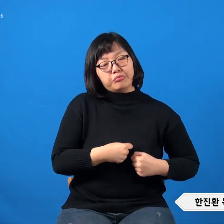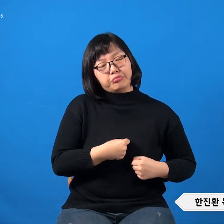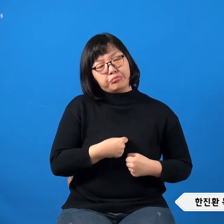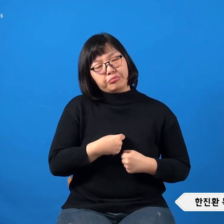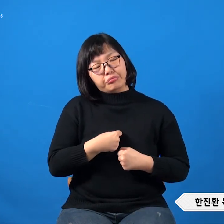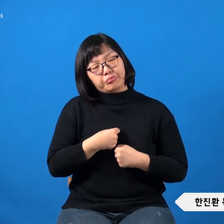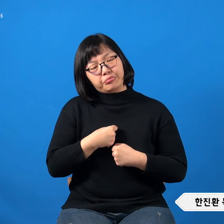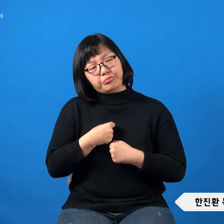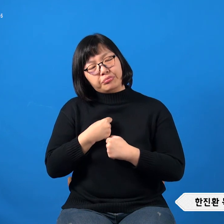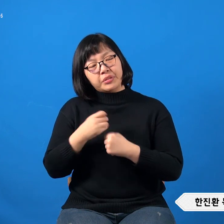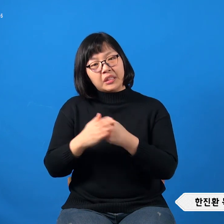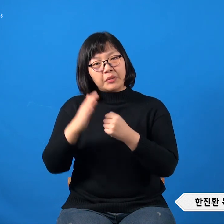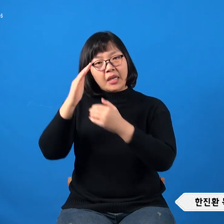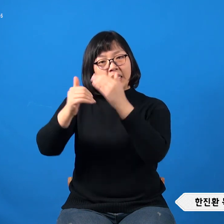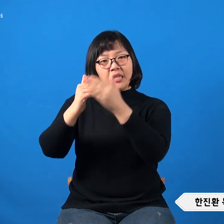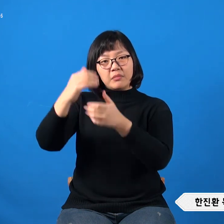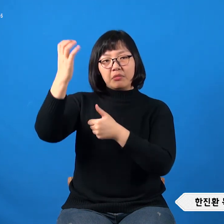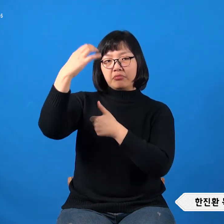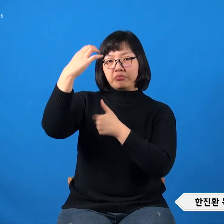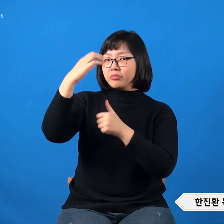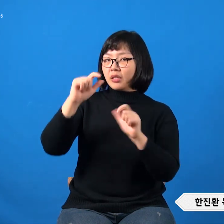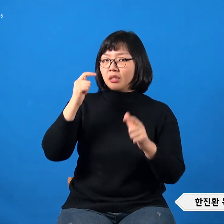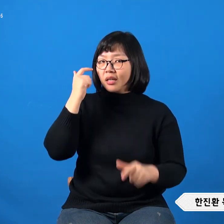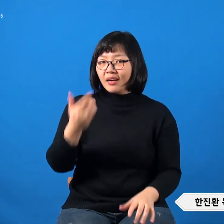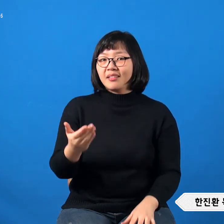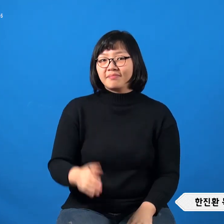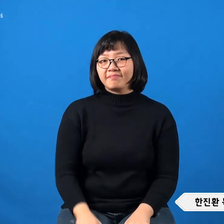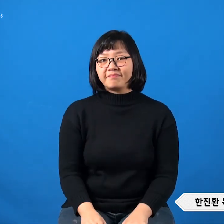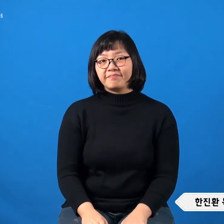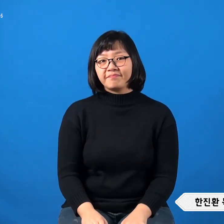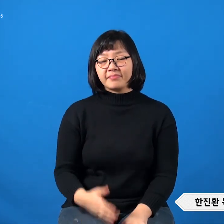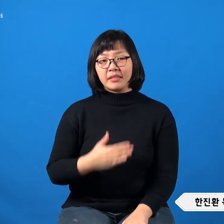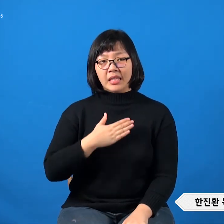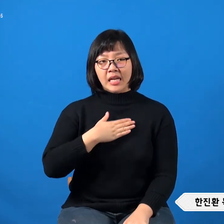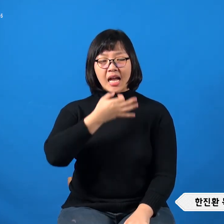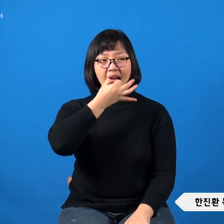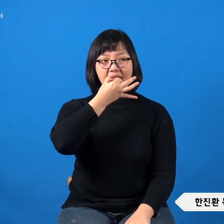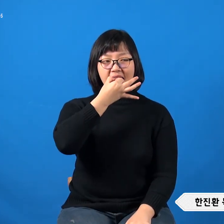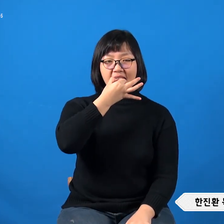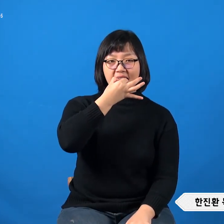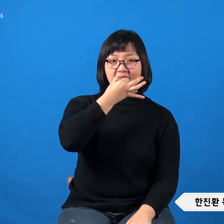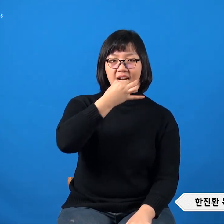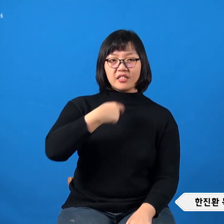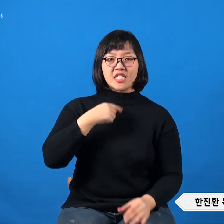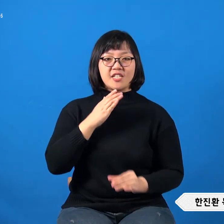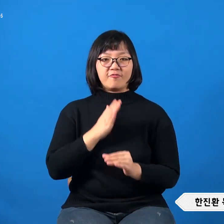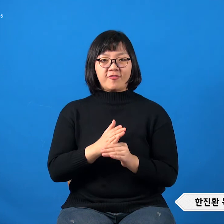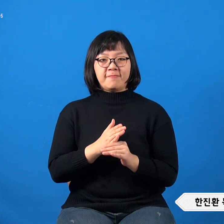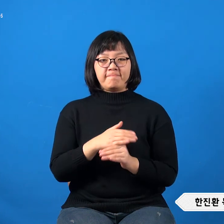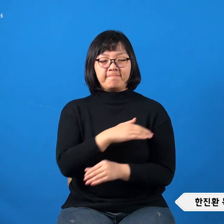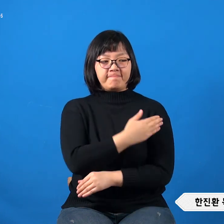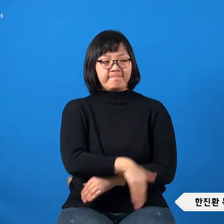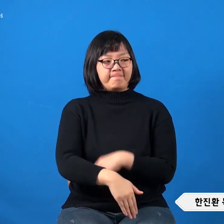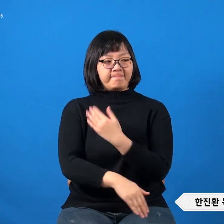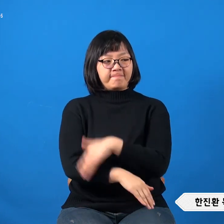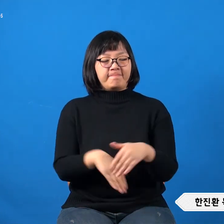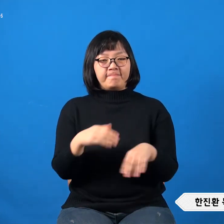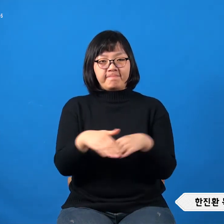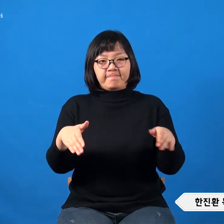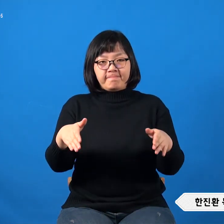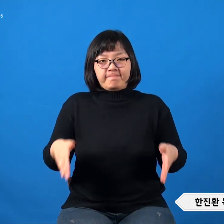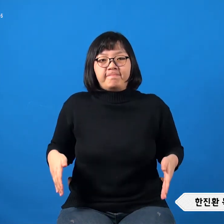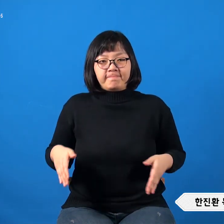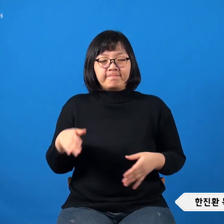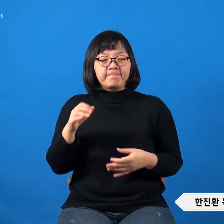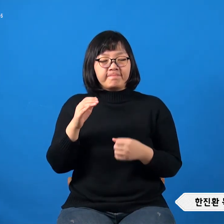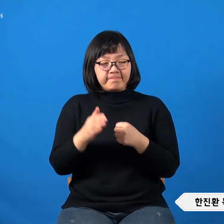그것을 하나님이 지적하고 있지는 않습니까? 내가 너무 이기적으로 그저 나 중심으로만 살고 있는 그